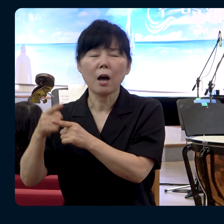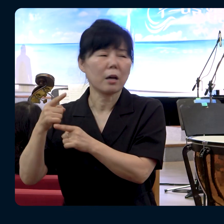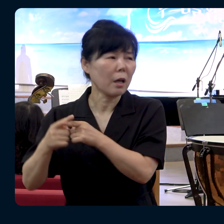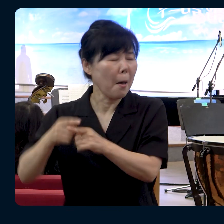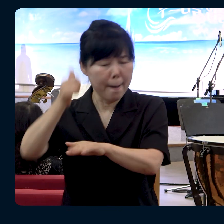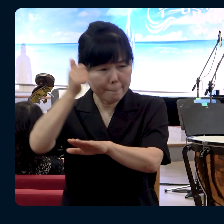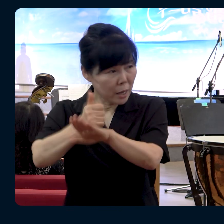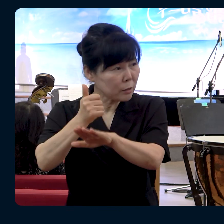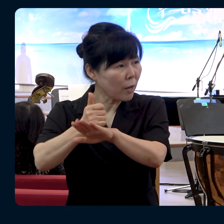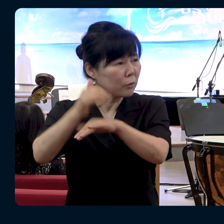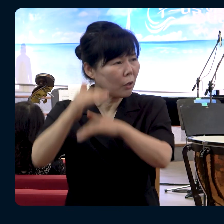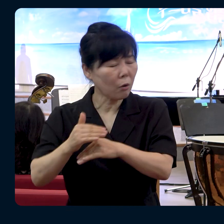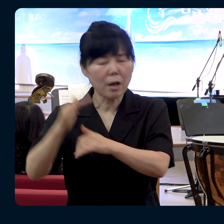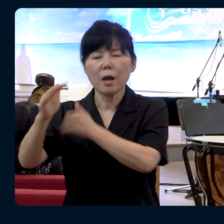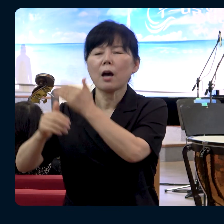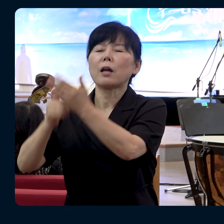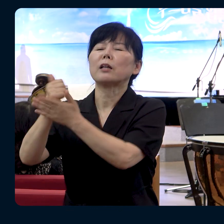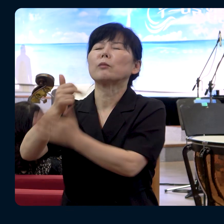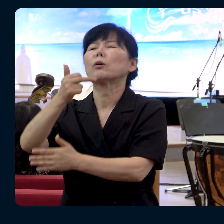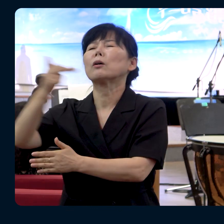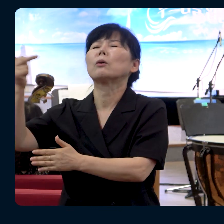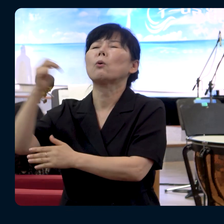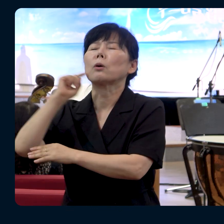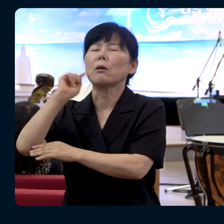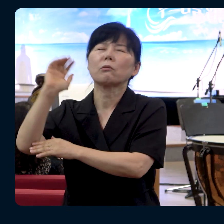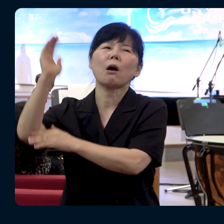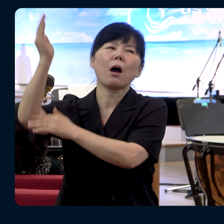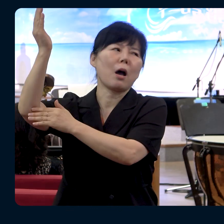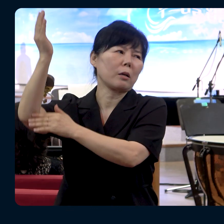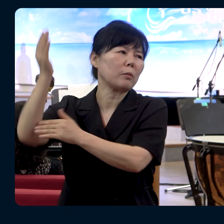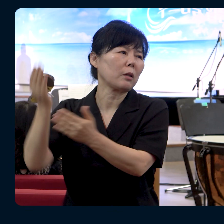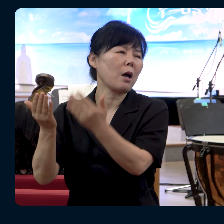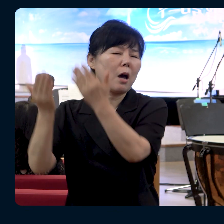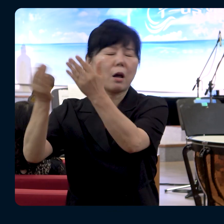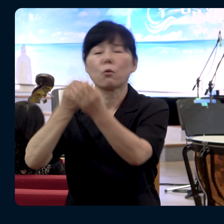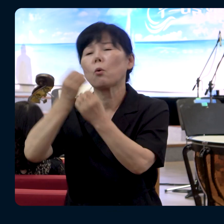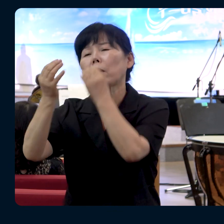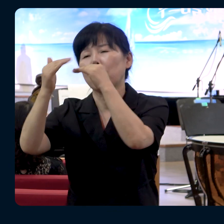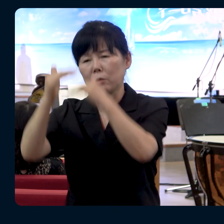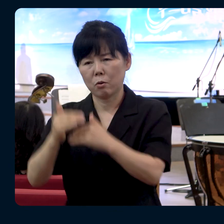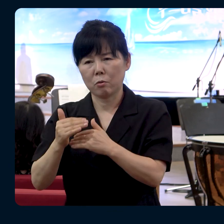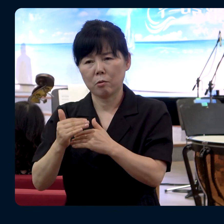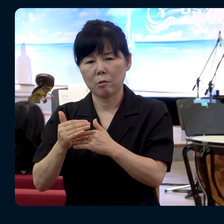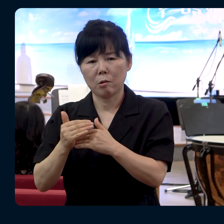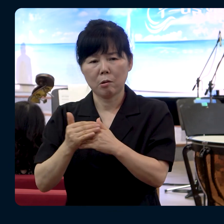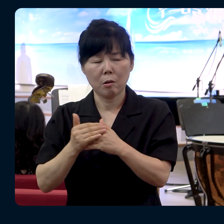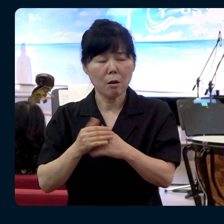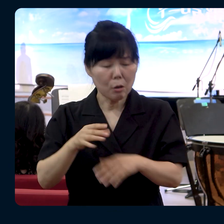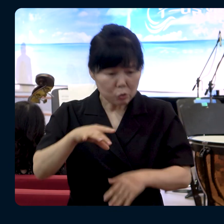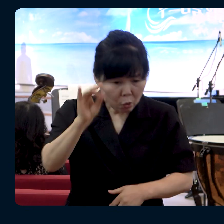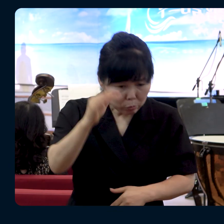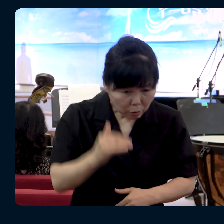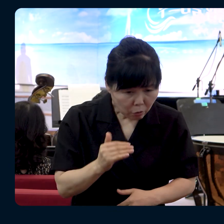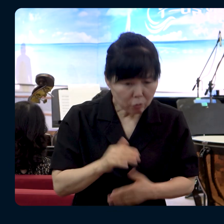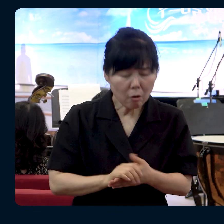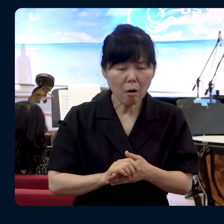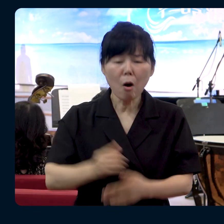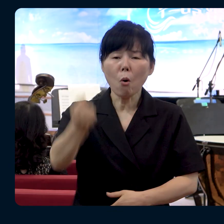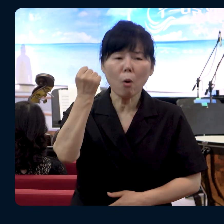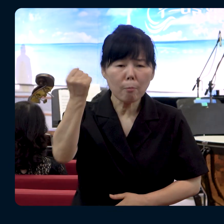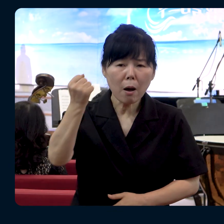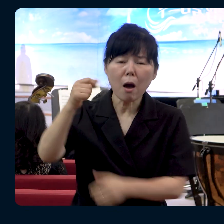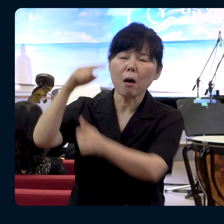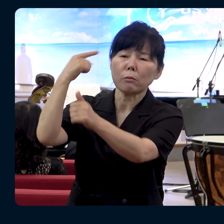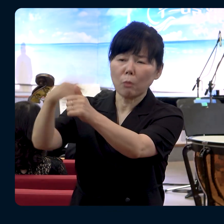분이다라고 고백하면 너무 아름다울 텐데 그렇게 하지 않고 하나님을 향한 원망으로 시작해서 조롱과 원망으로 그냥 끝나는